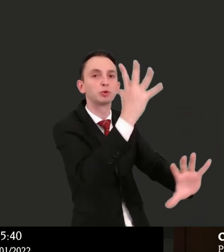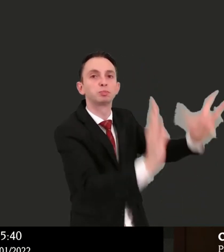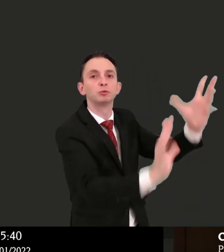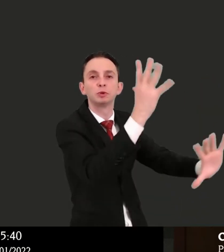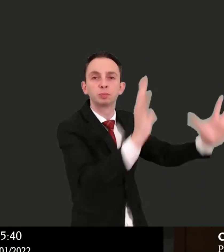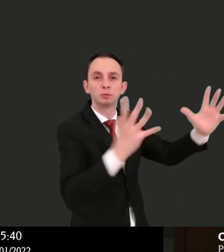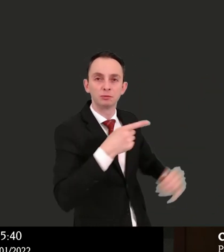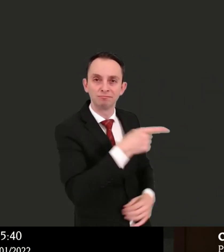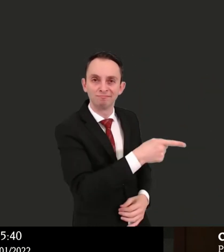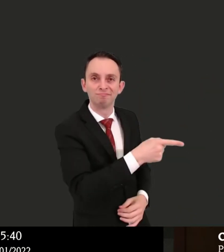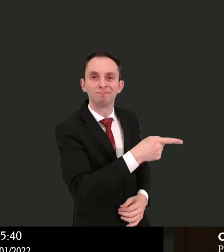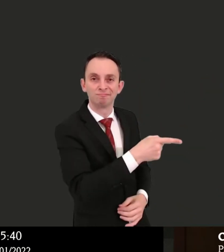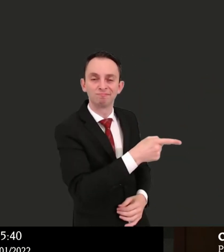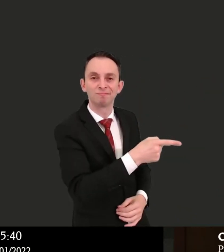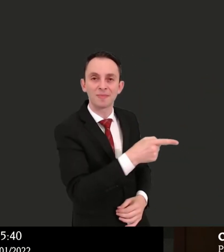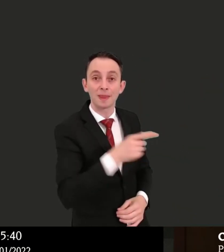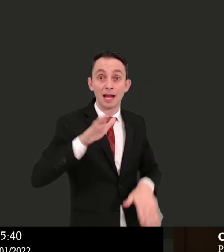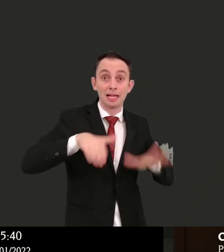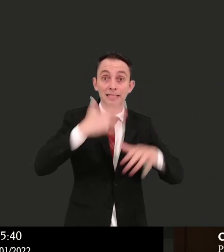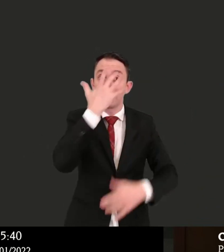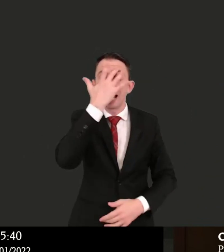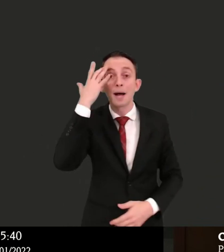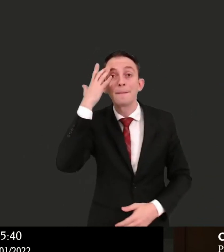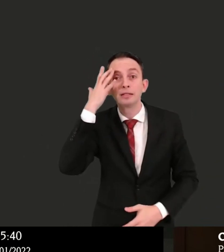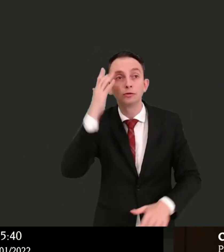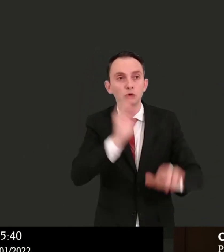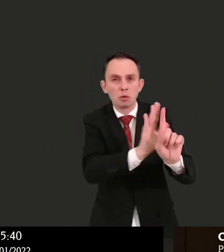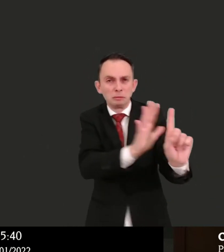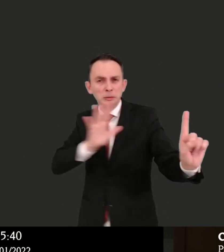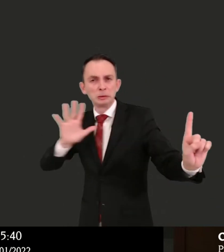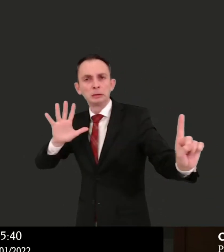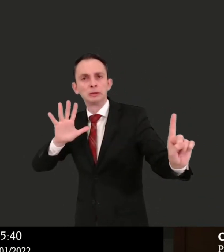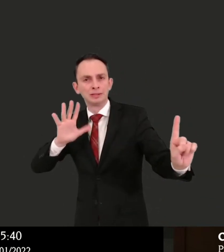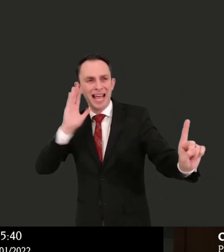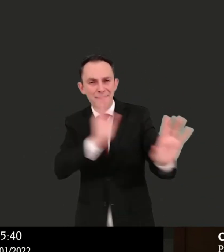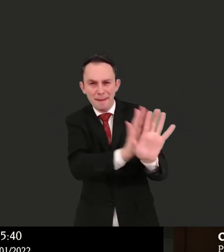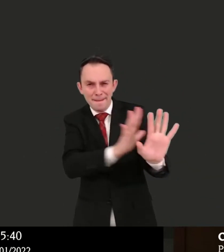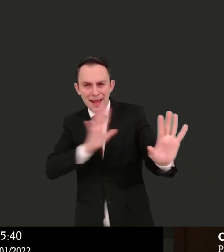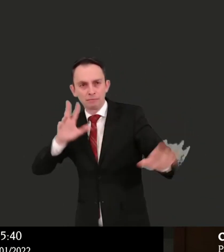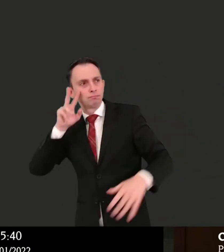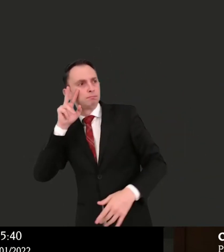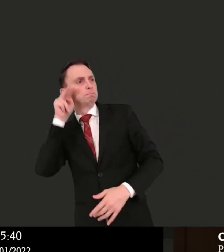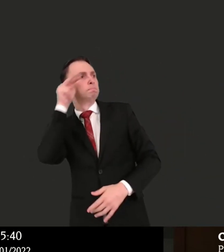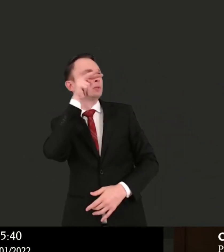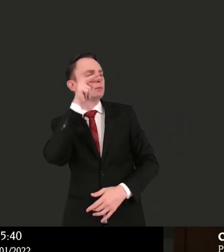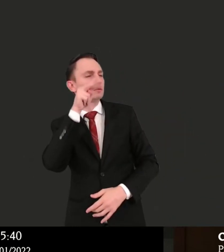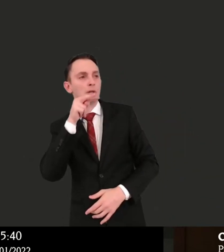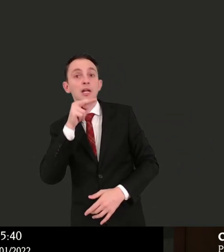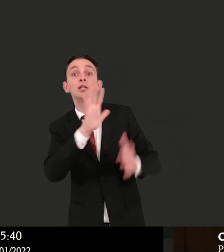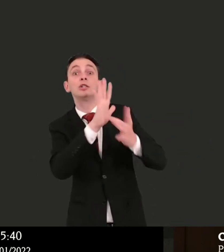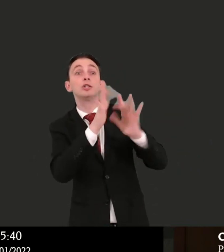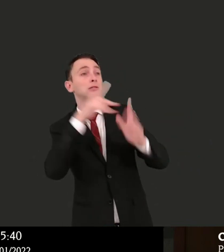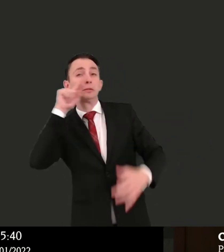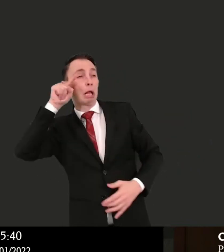de longe vendo o operário do Senhor Jesus foram atingidas como um raio pela sua